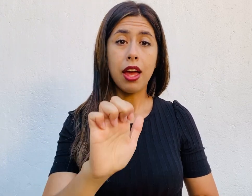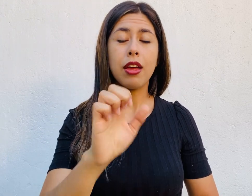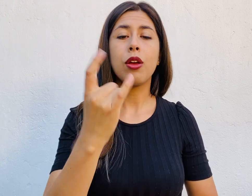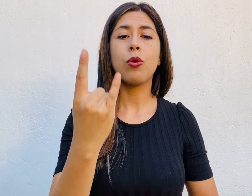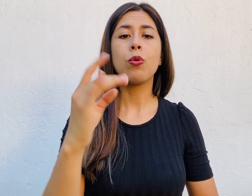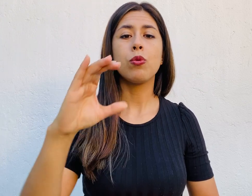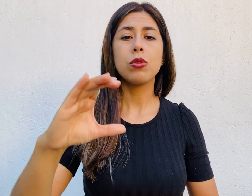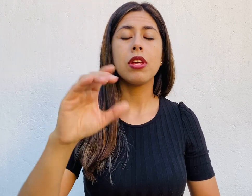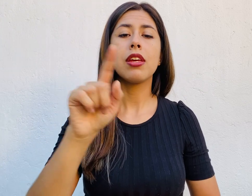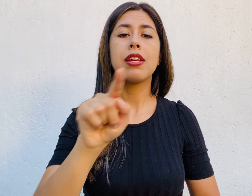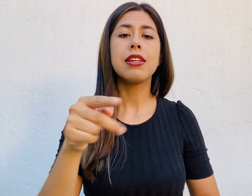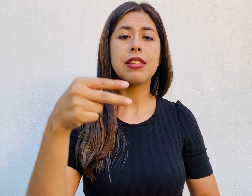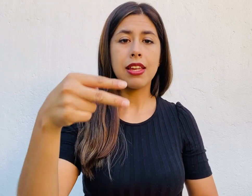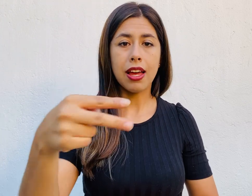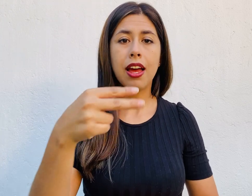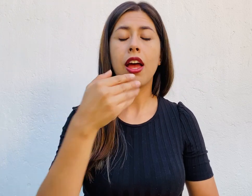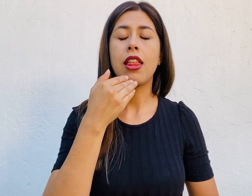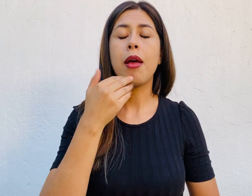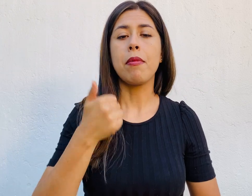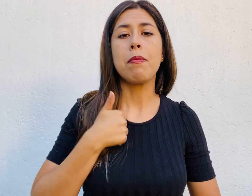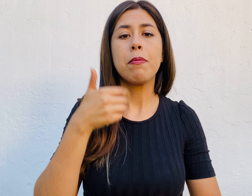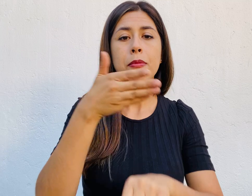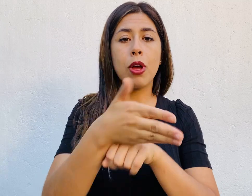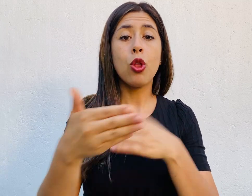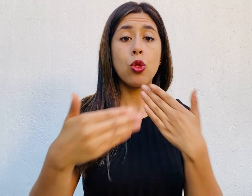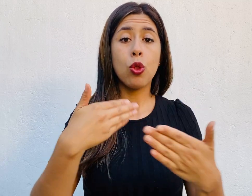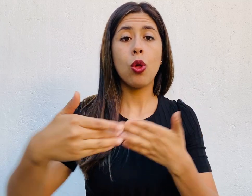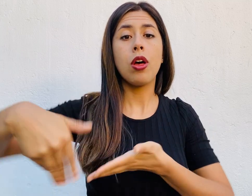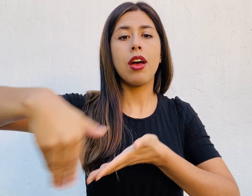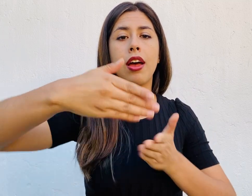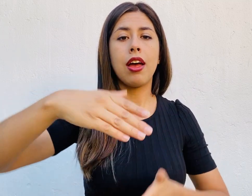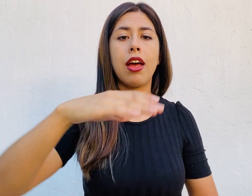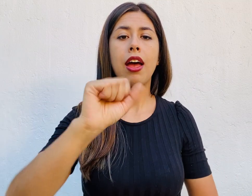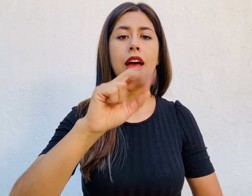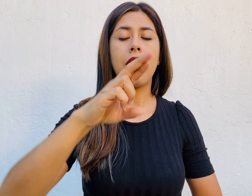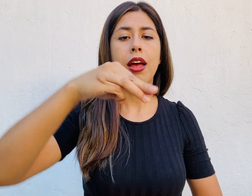daeucch o presencialmente en Carmen número 350, quinto piso.